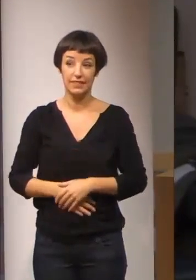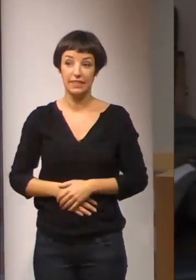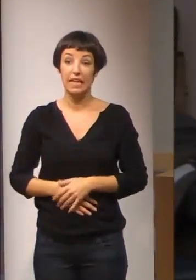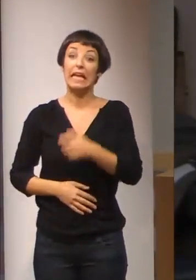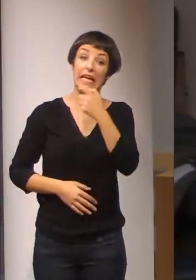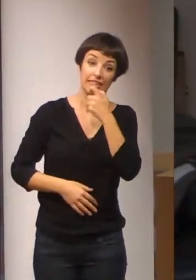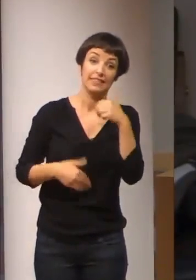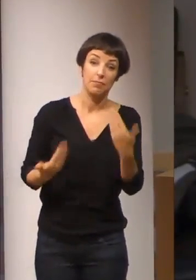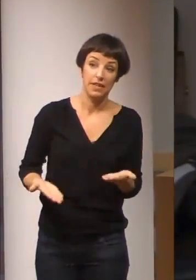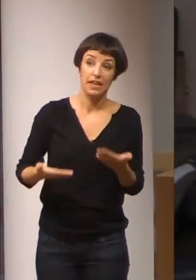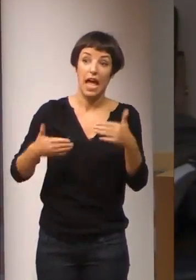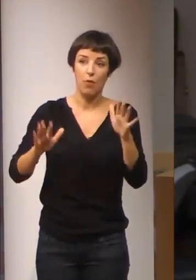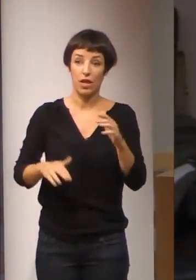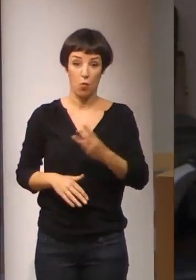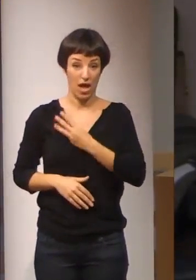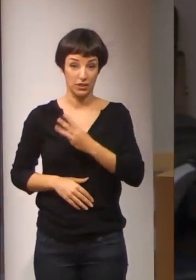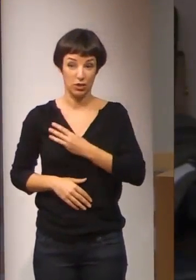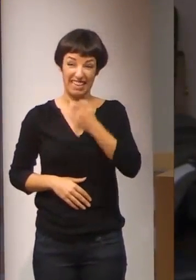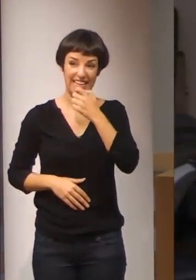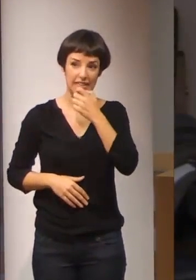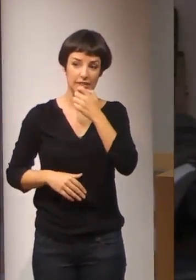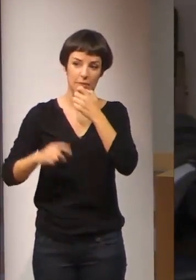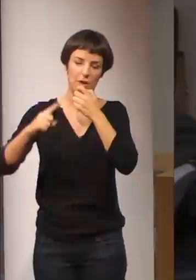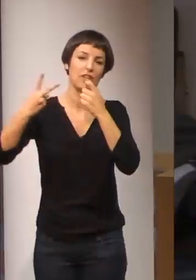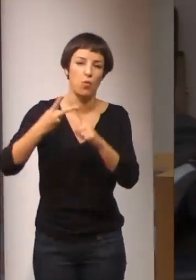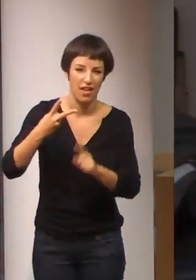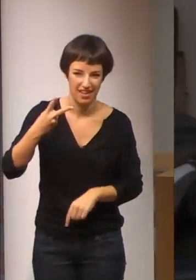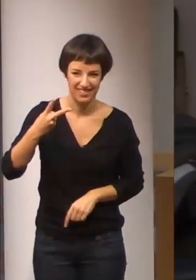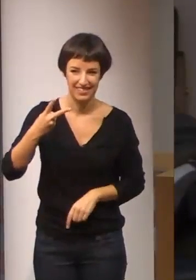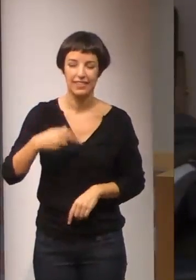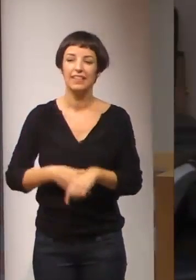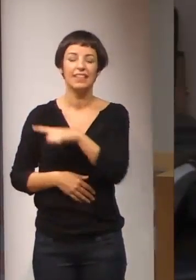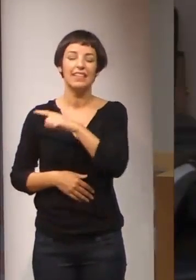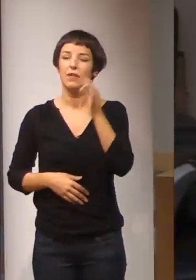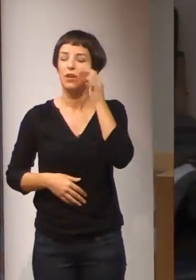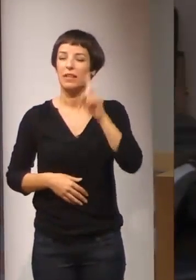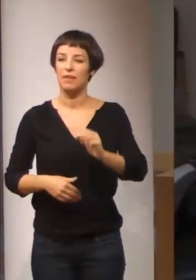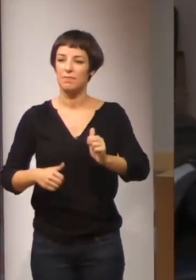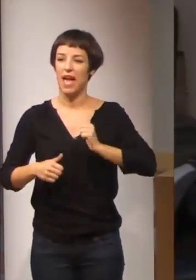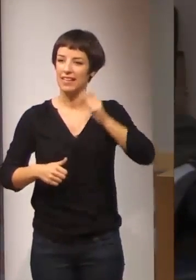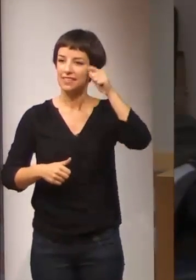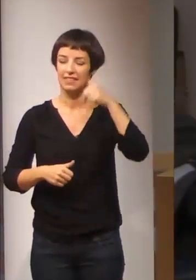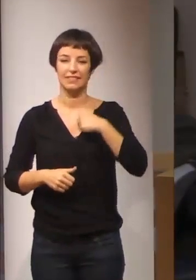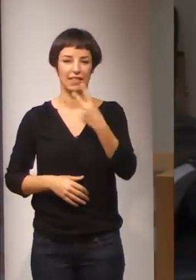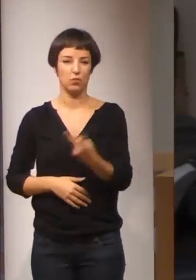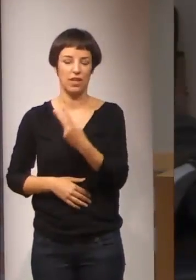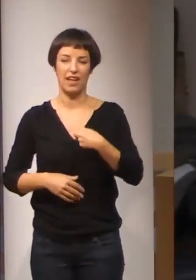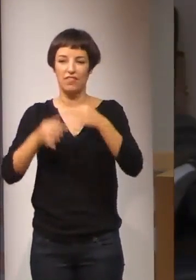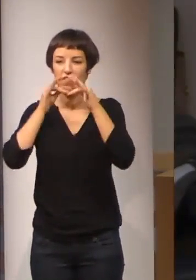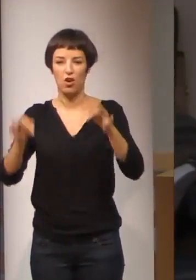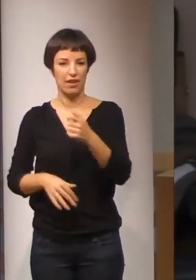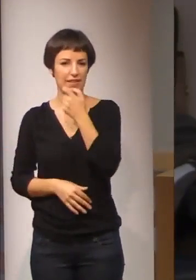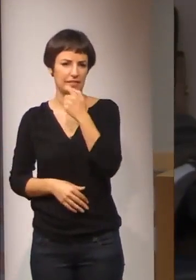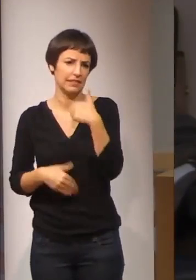a pesar de que está en Washington, es la segunda lengua. También es máster de secundaria, filóloga inglesa y también,